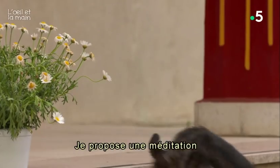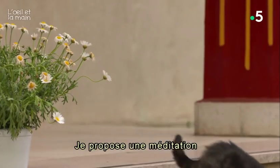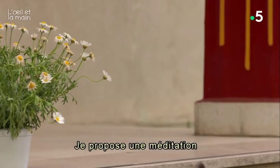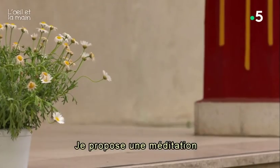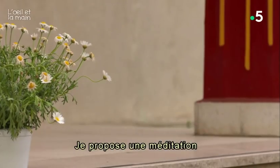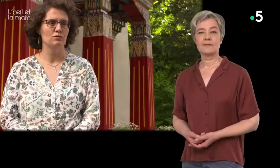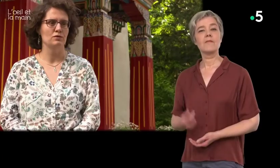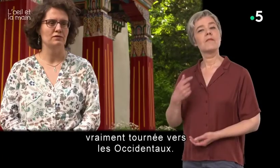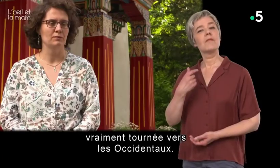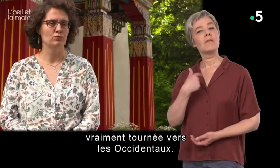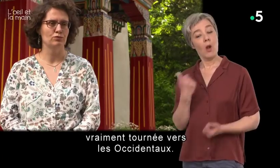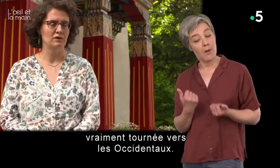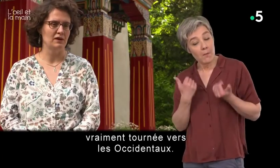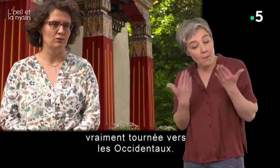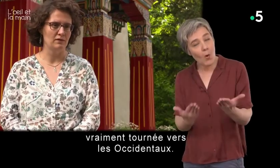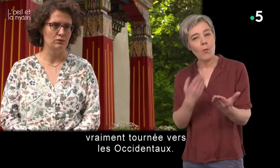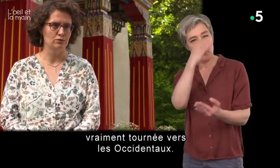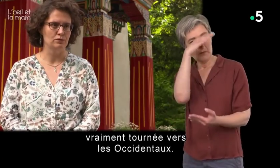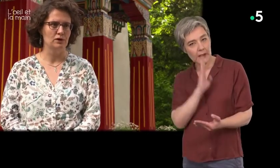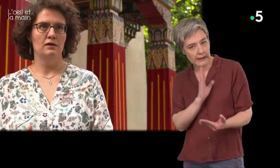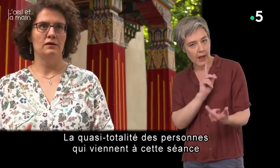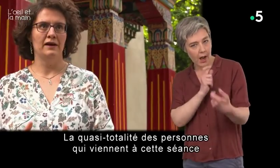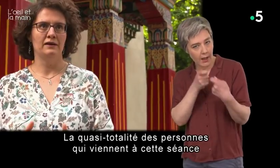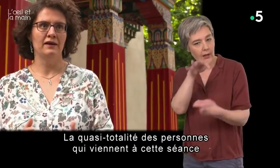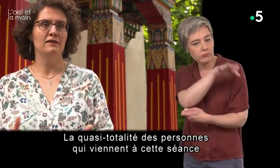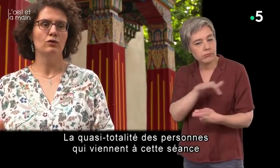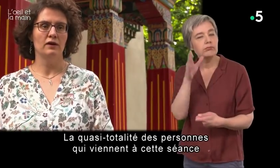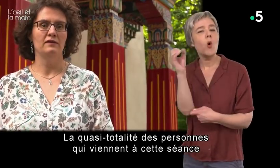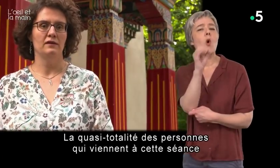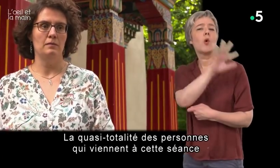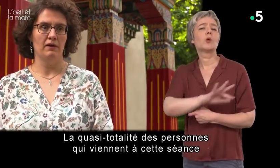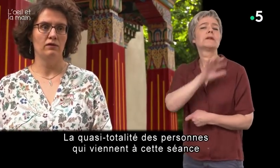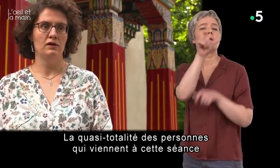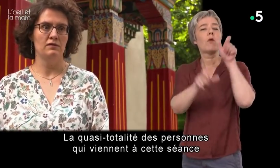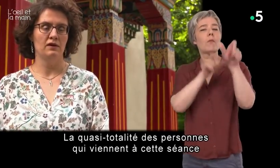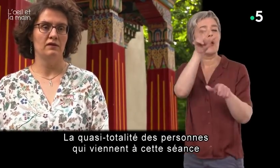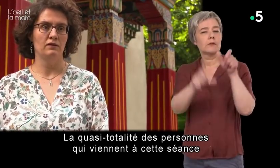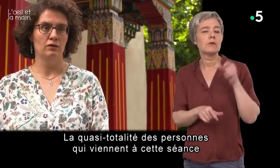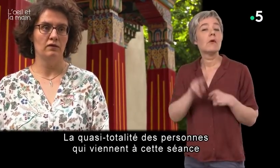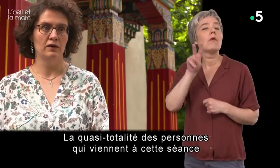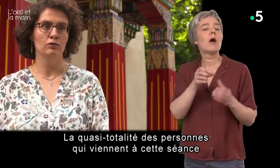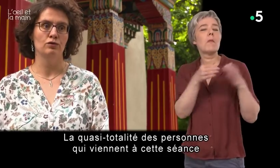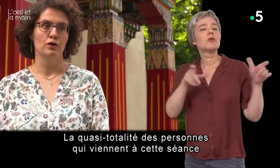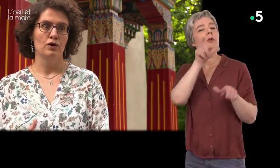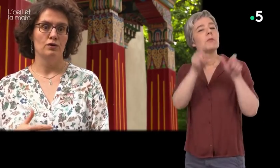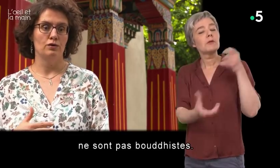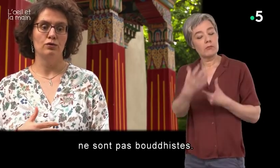Une méditation vraiment tournée vers les Occidentaux. La quasi-totalité des personnes qui viennent à cette séance ne sont